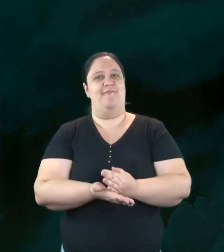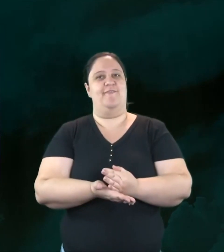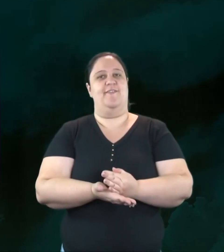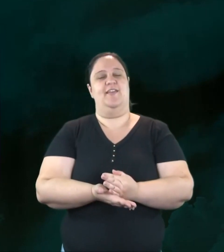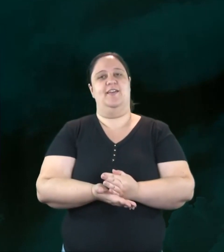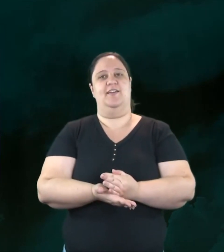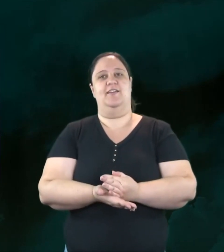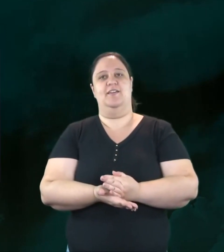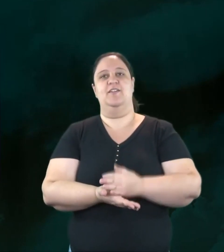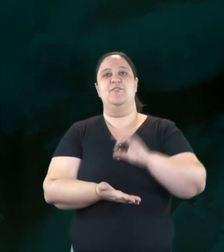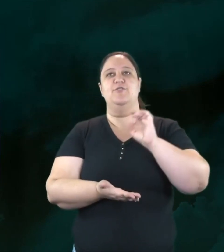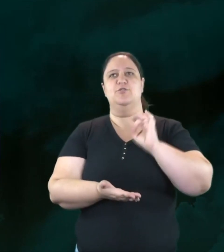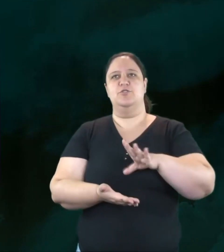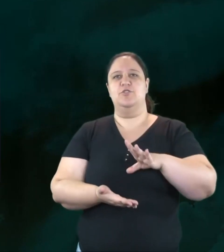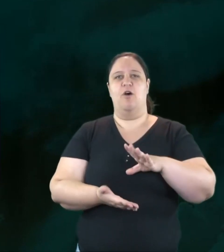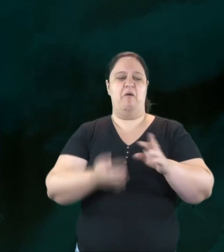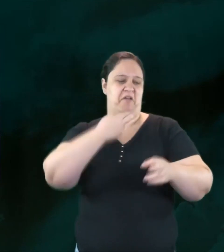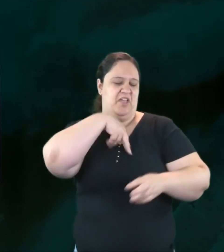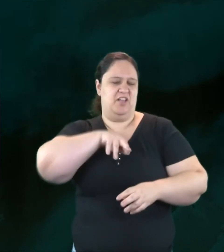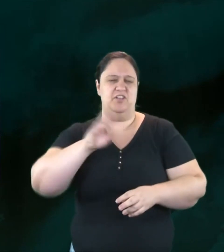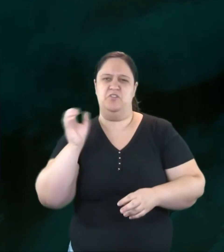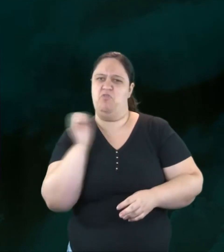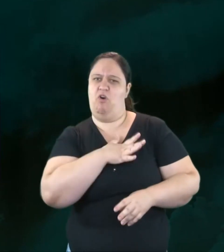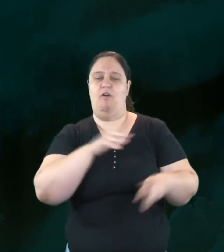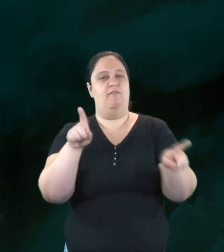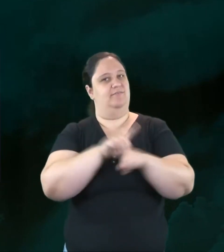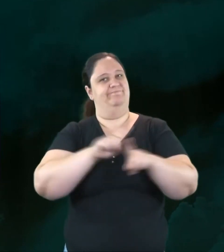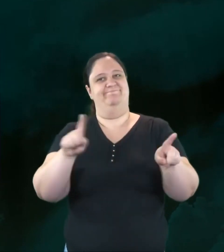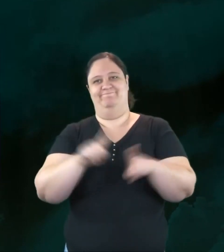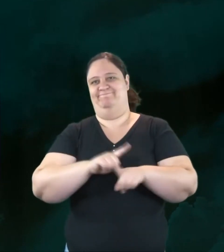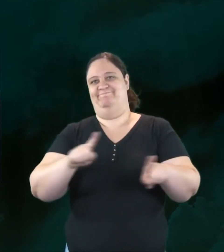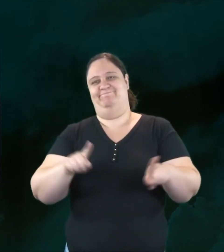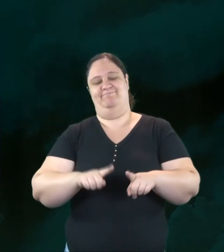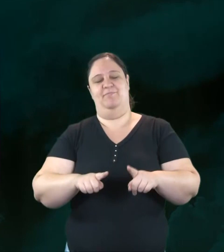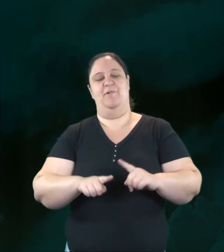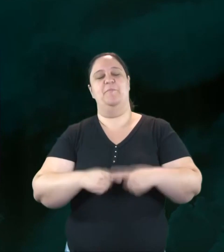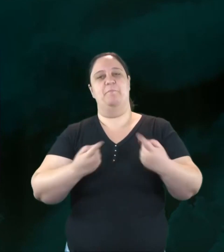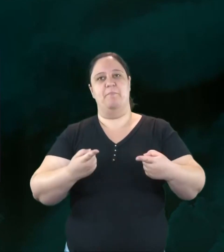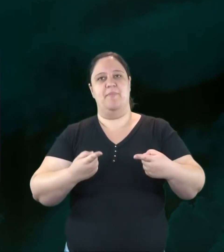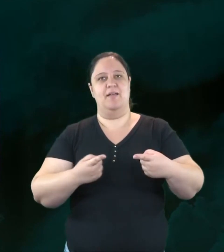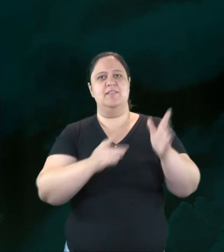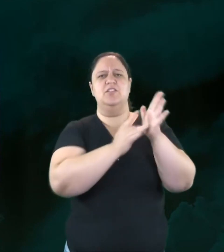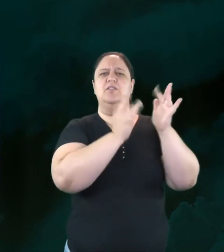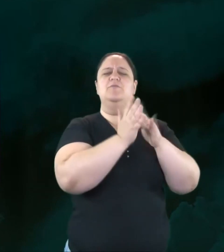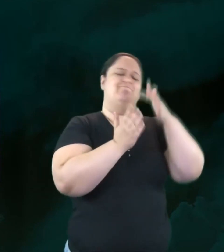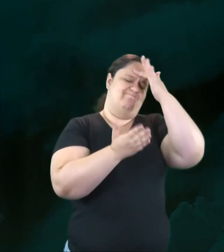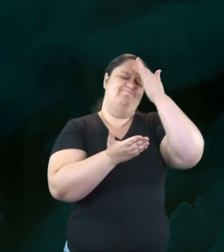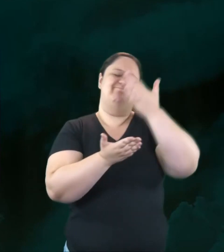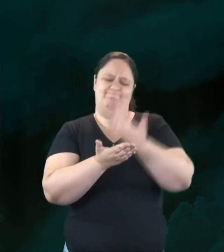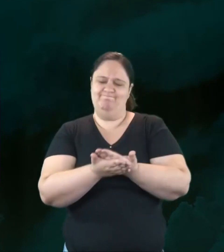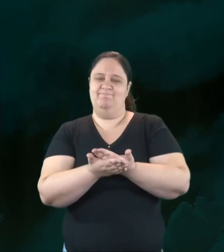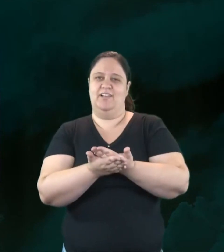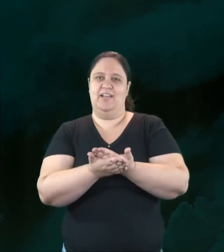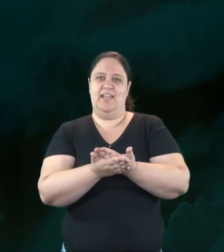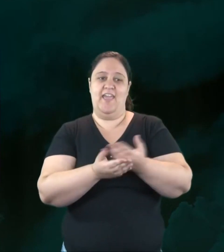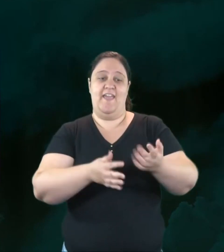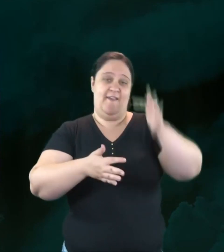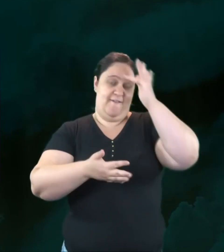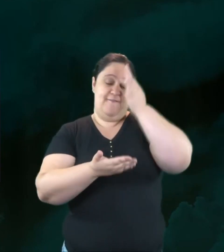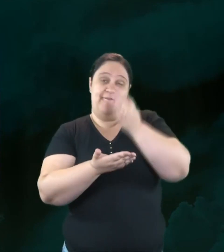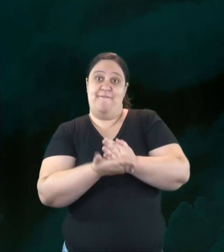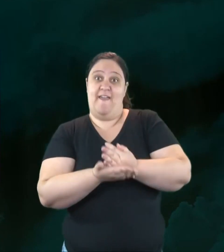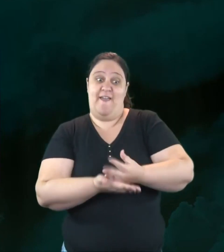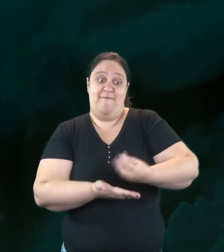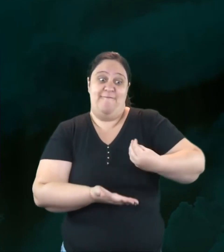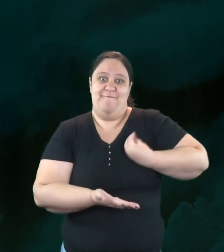é apenas uma nova religião. A obra de fé, quando você crê em Jesus, essa fé é viva, essa fé